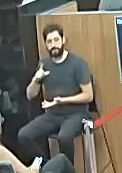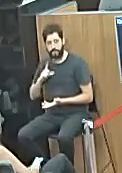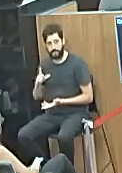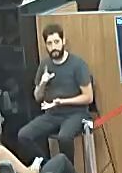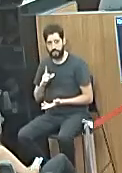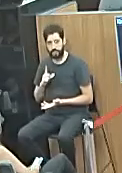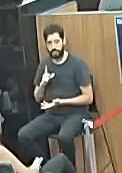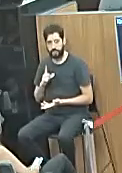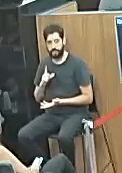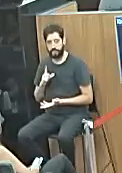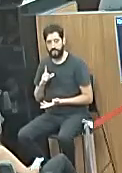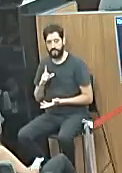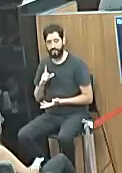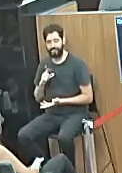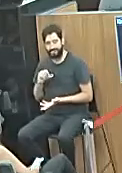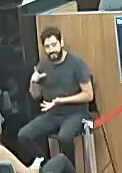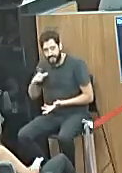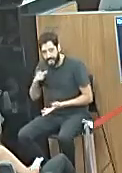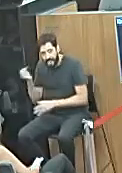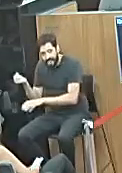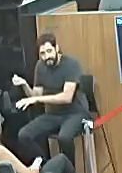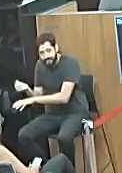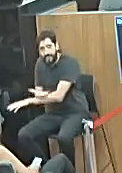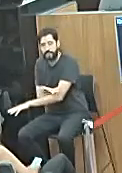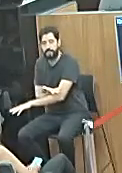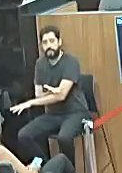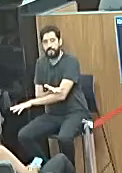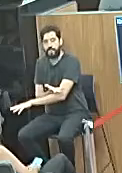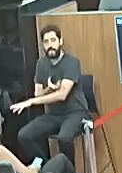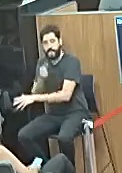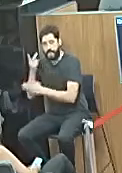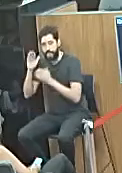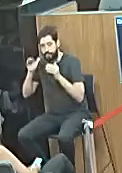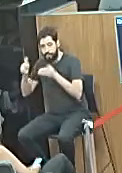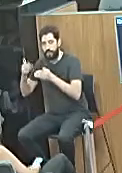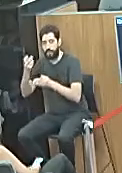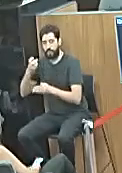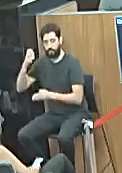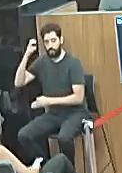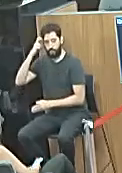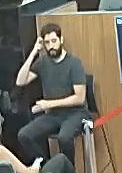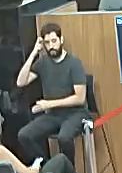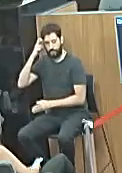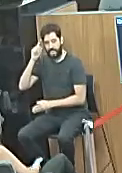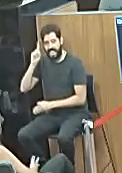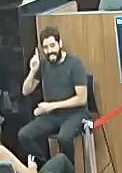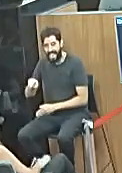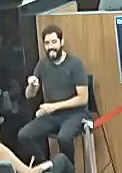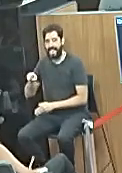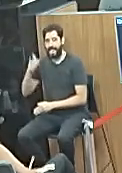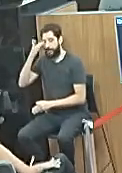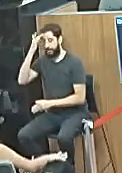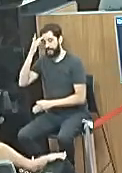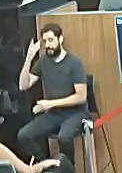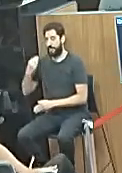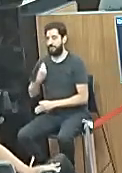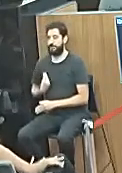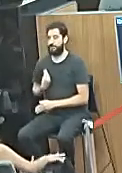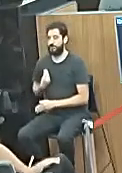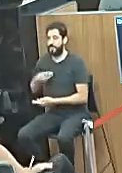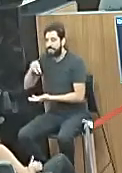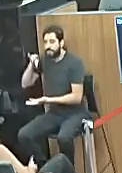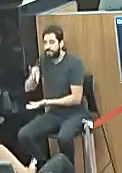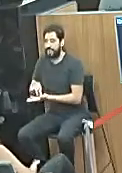a sensibilidade para com a cultura é quem vive dela no dia-a-dia quem